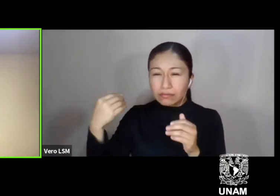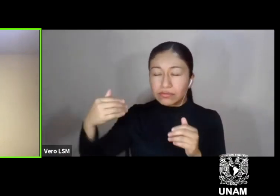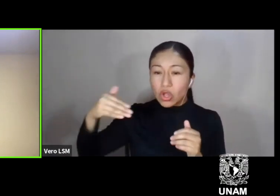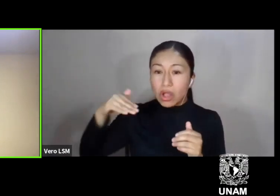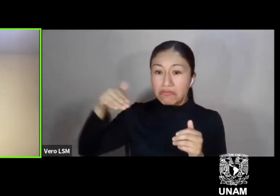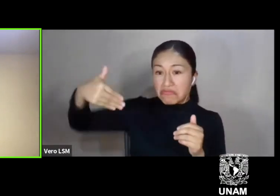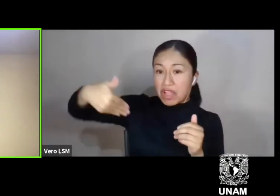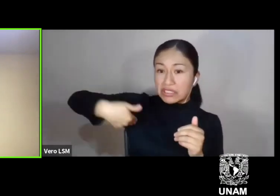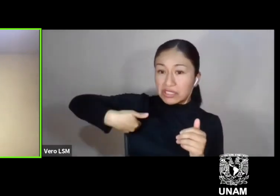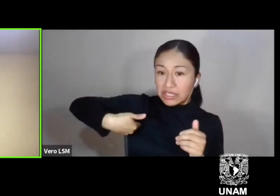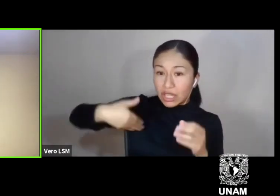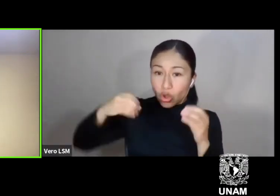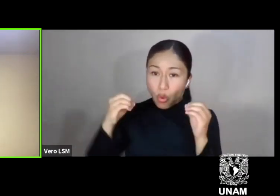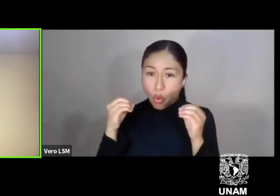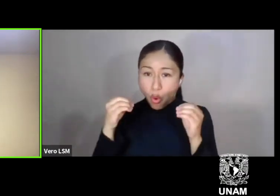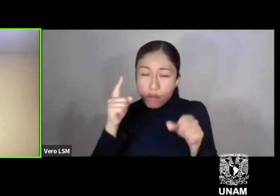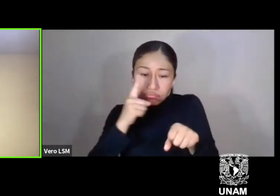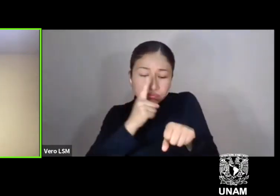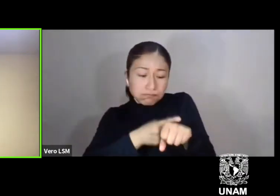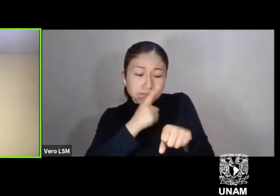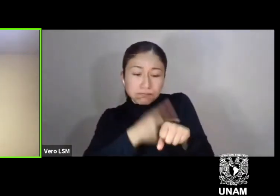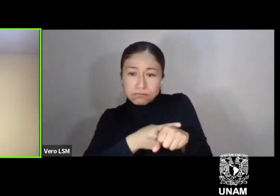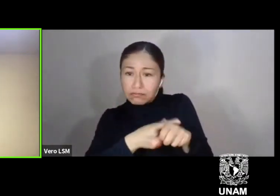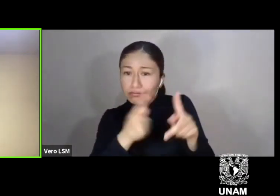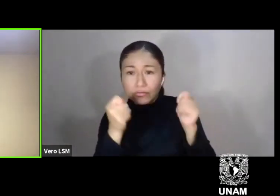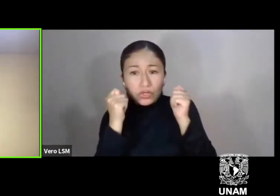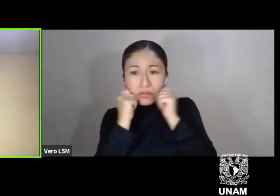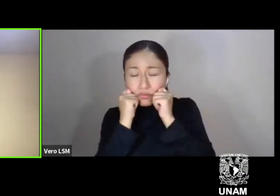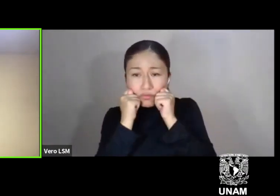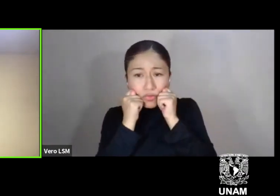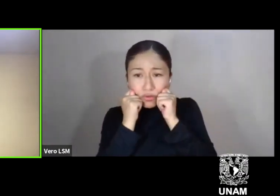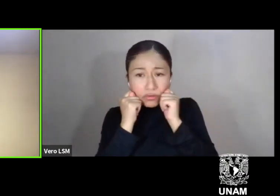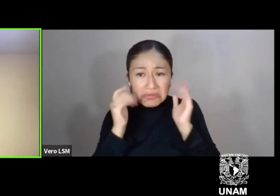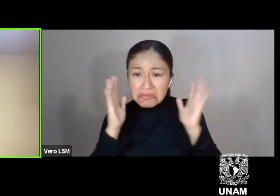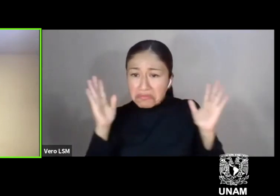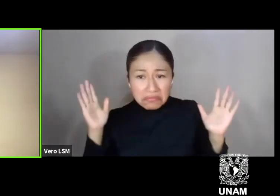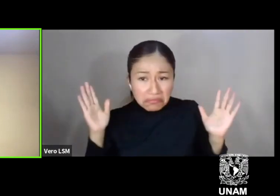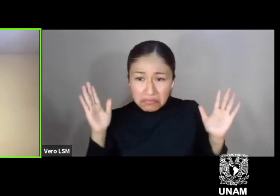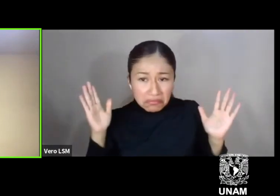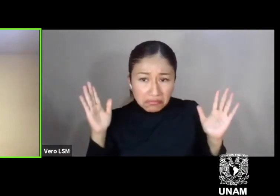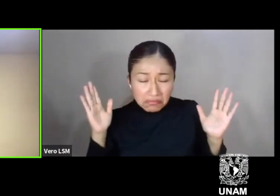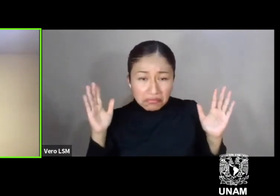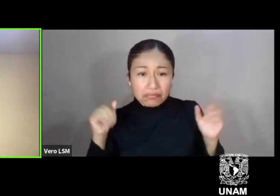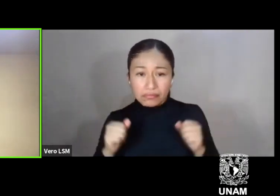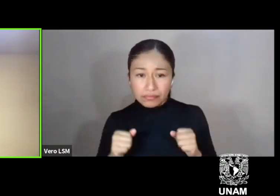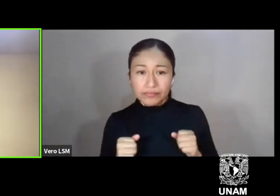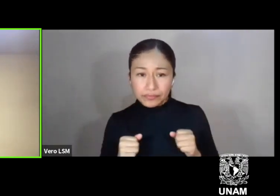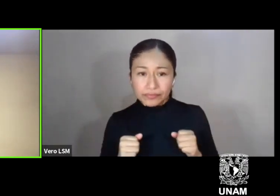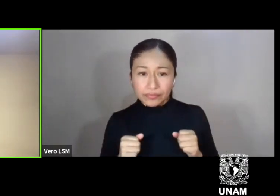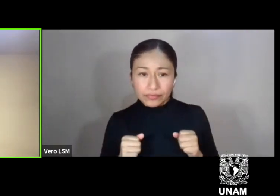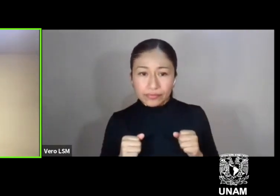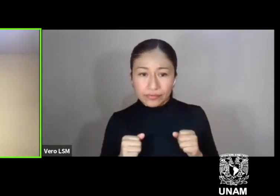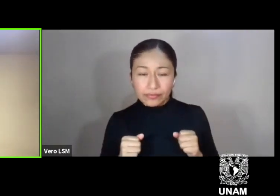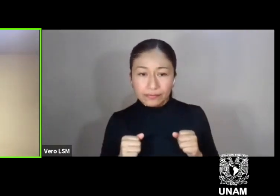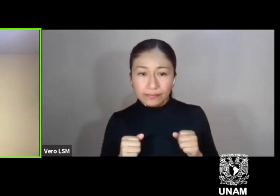derive de una enfermedad, o de otro tipo de cosas, sino